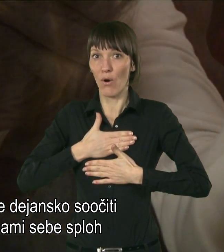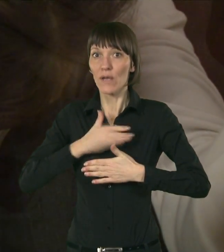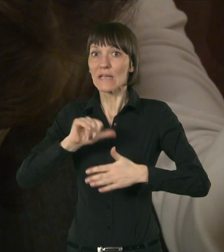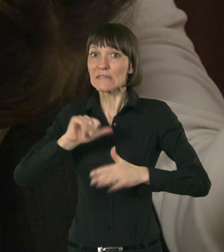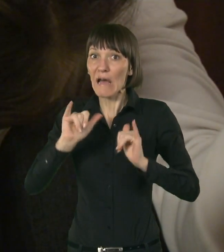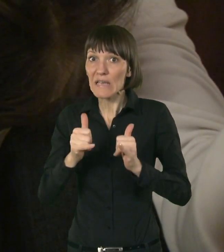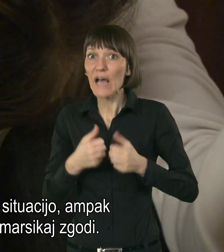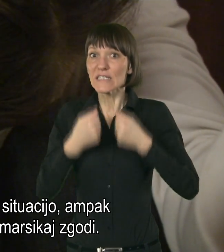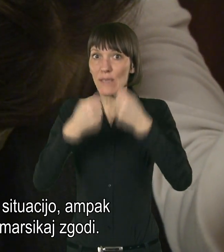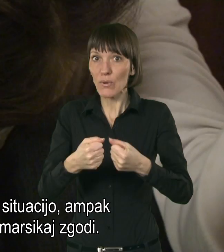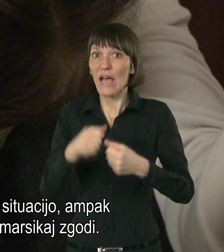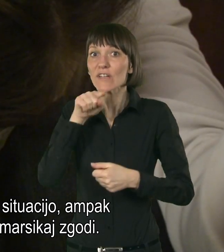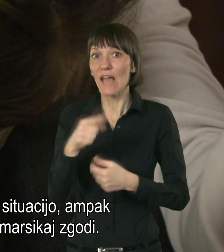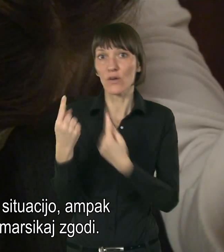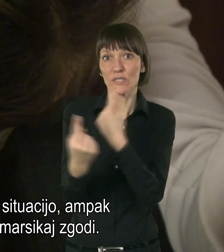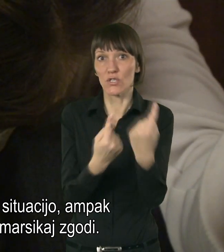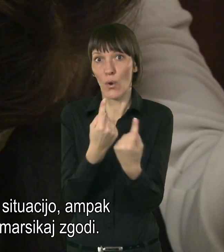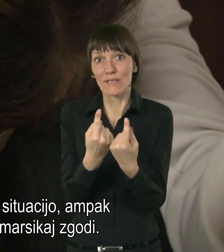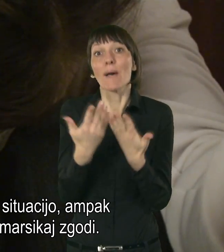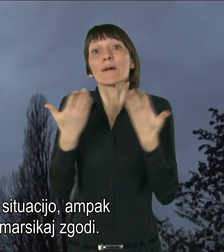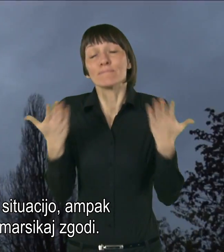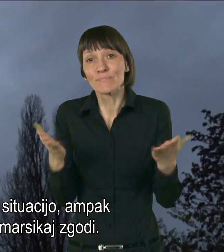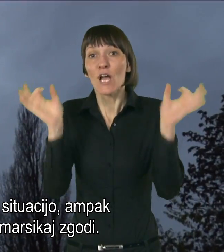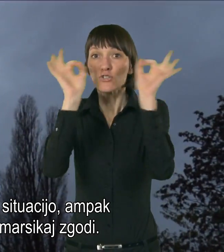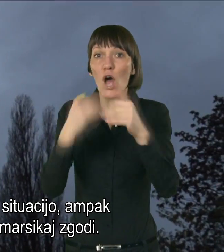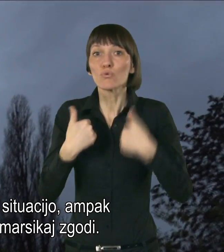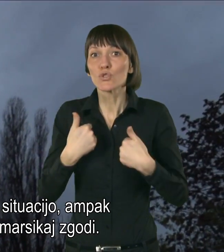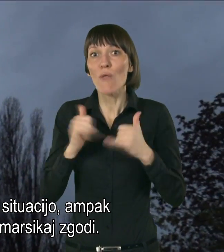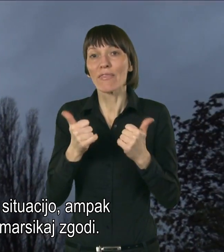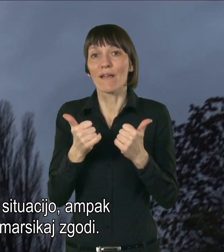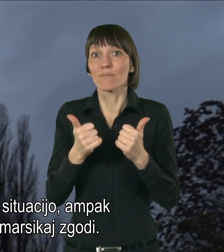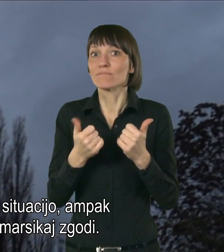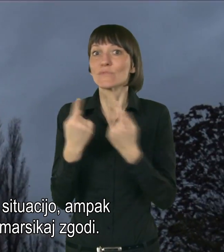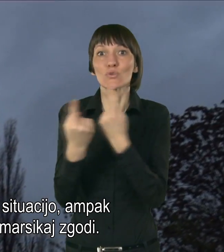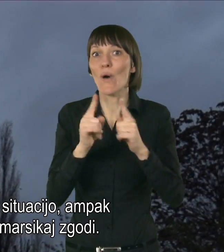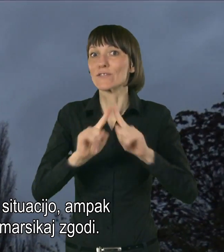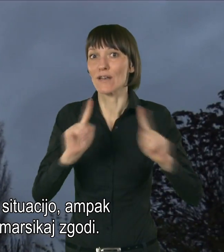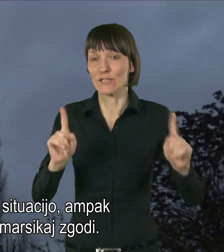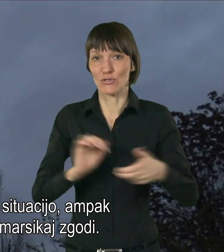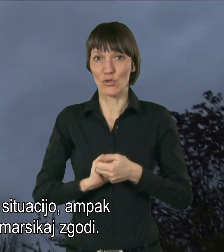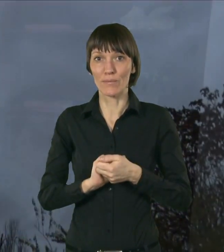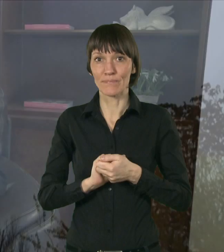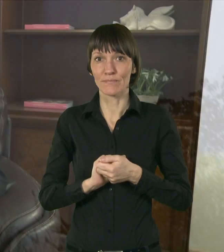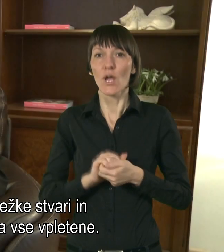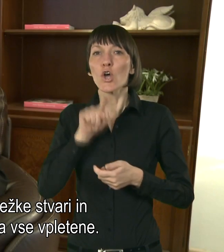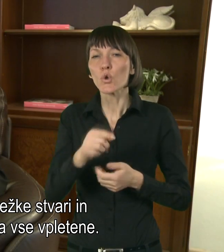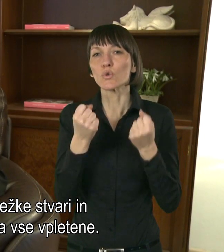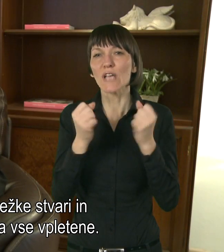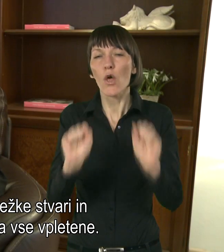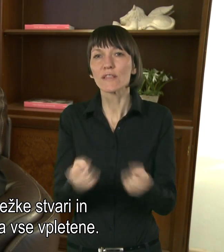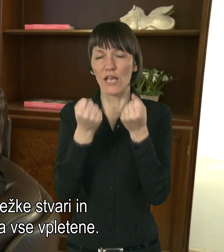bistvu s tem, da so sploh sami sebe postavili v tako situacijo, ampak pač ja, v življenju se marsikaj zgodi. Spravi so